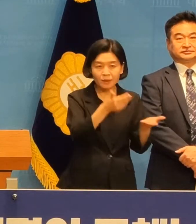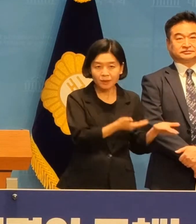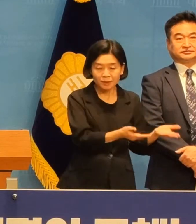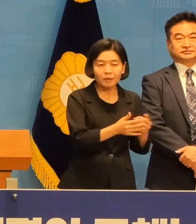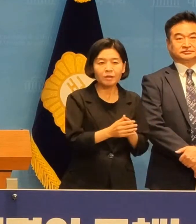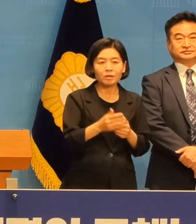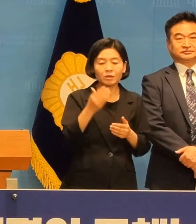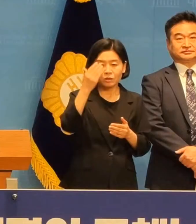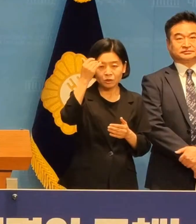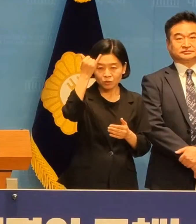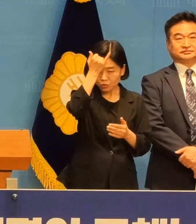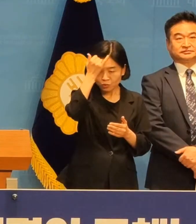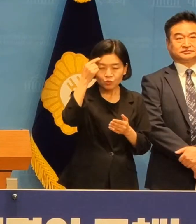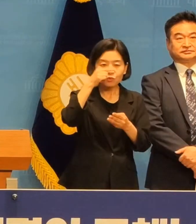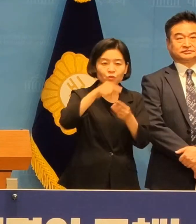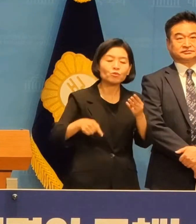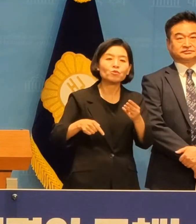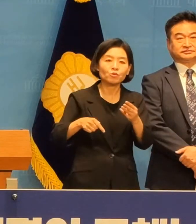충주시